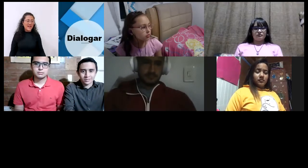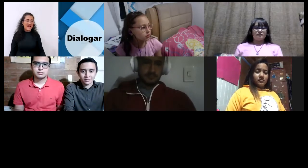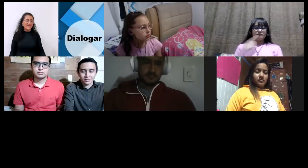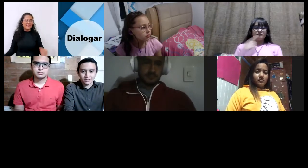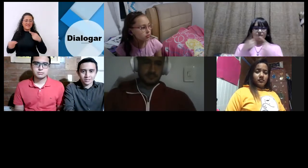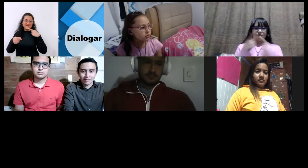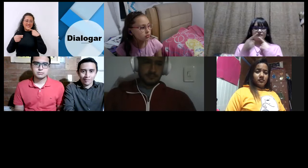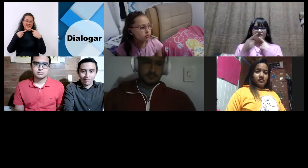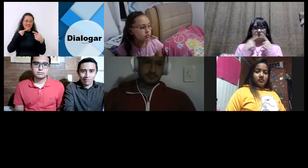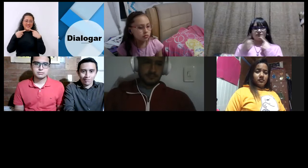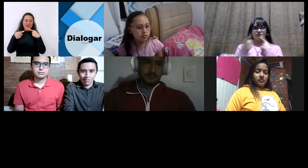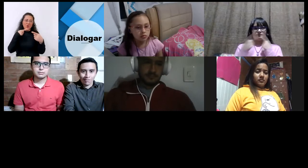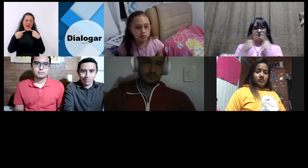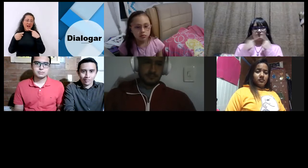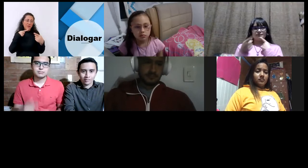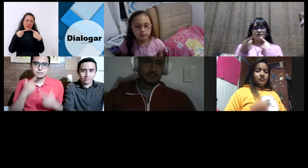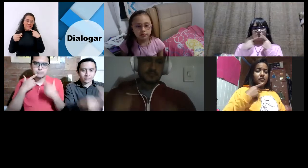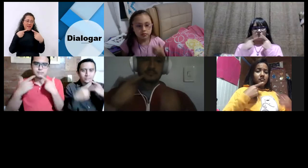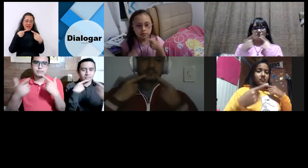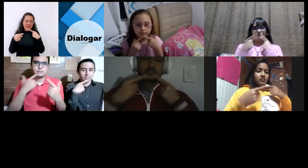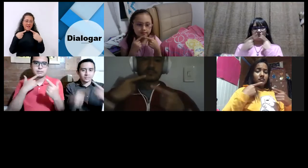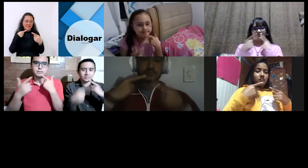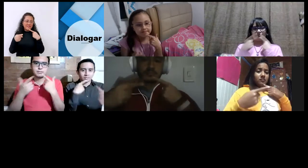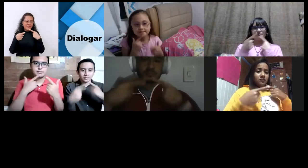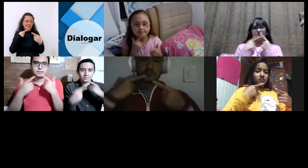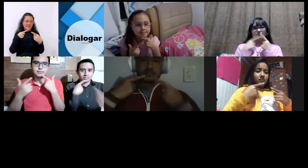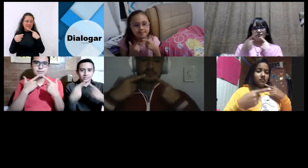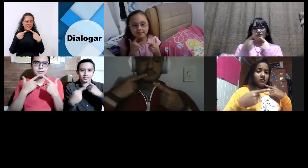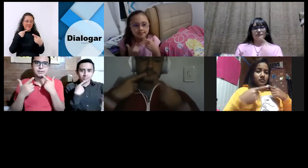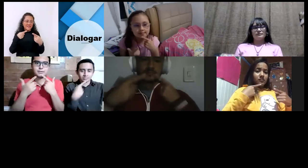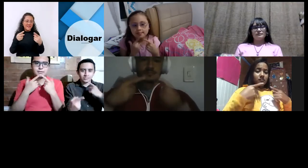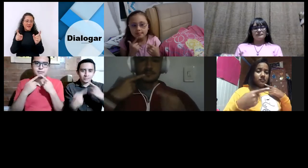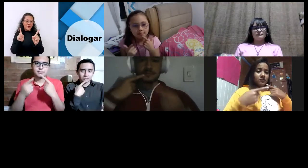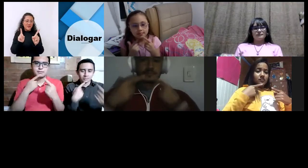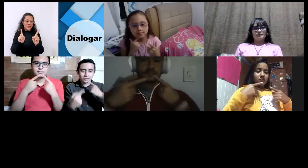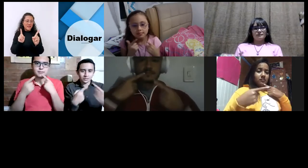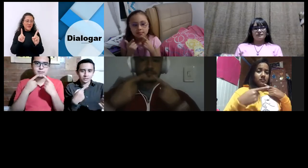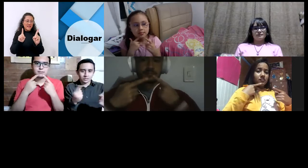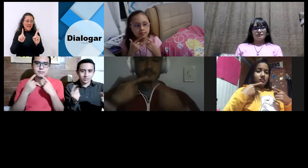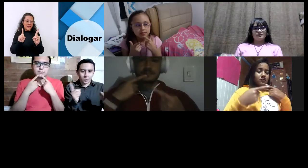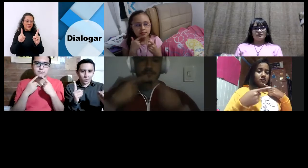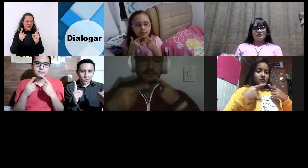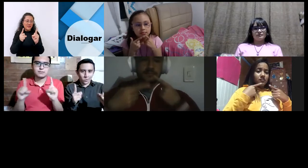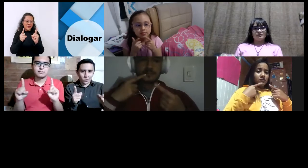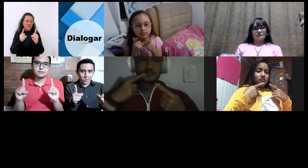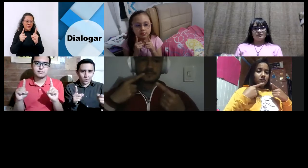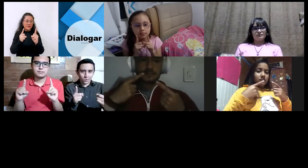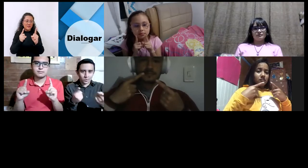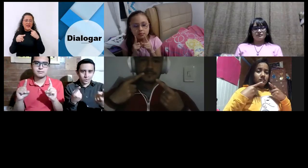Dialogar, ¿cierto? Dialogar o hablar, así, con los dedos cerrados, ¿cierto? Las dos manos